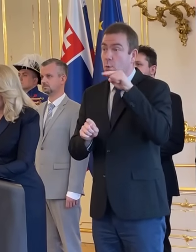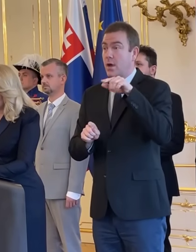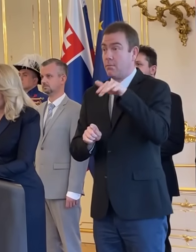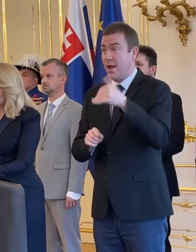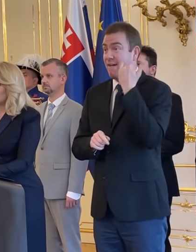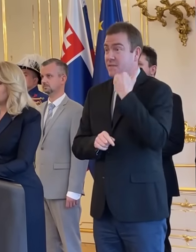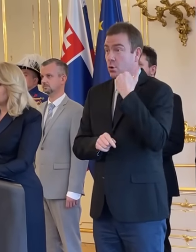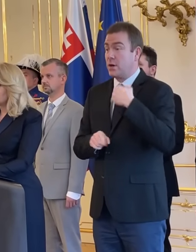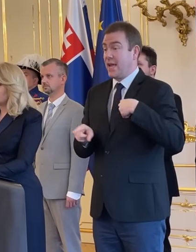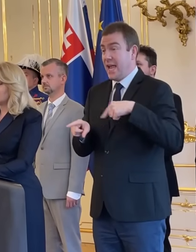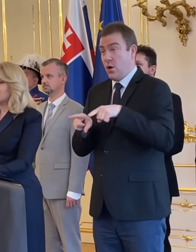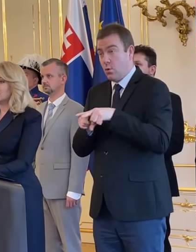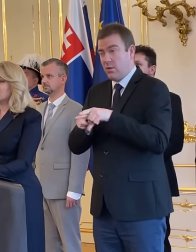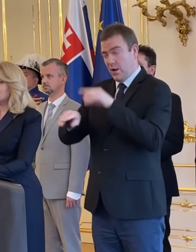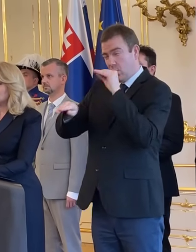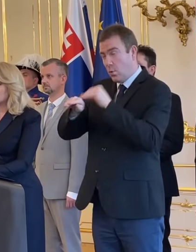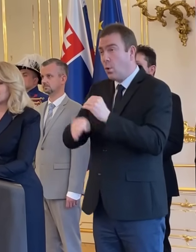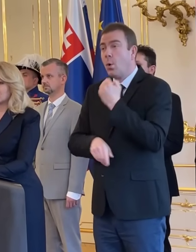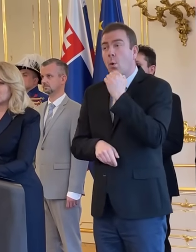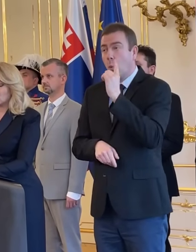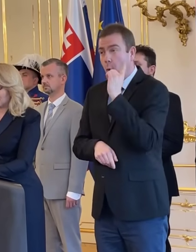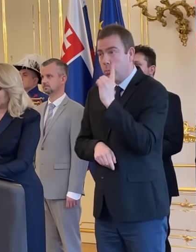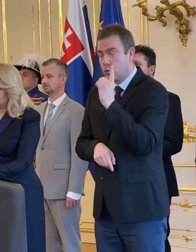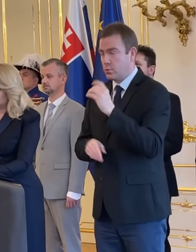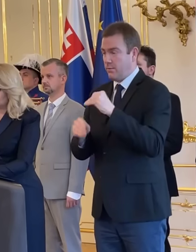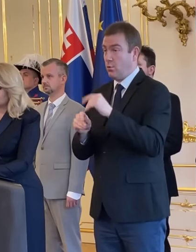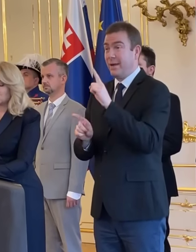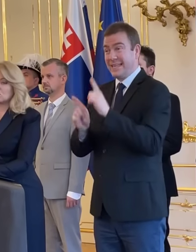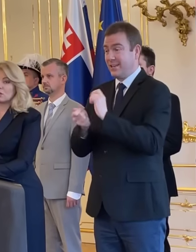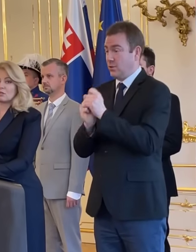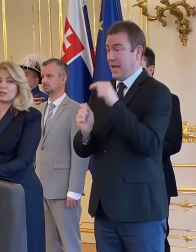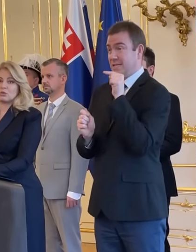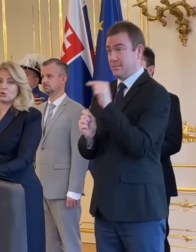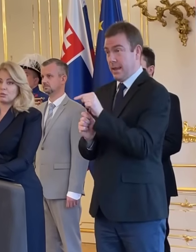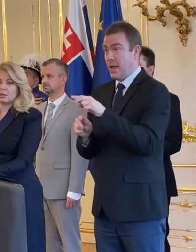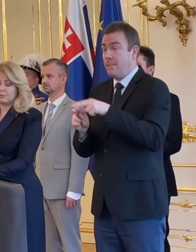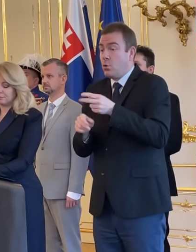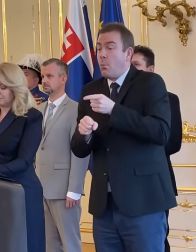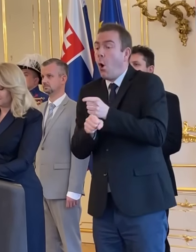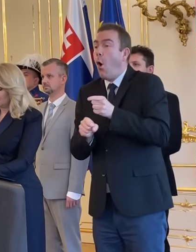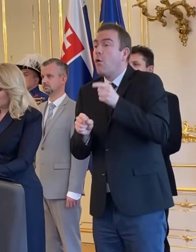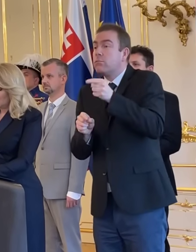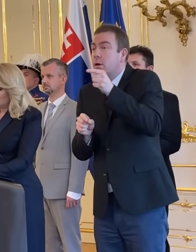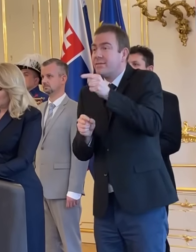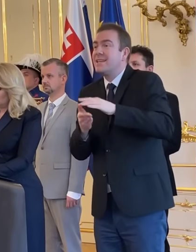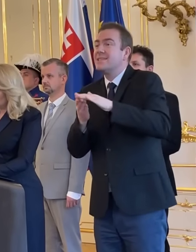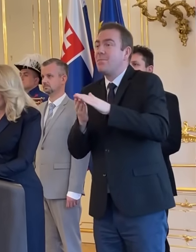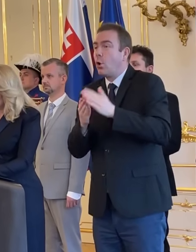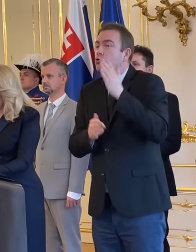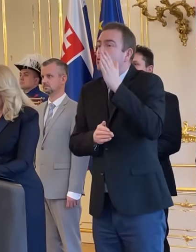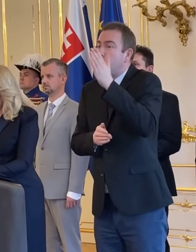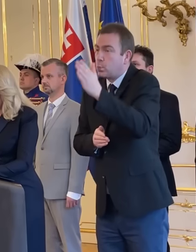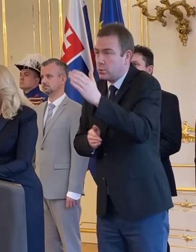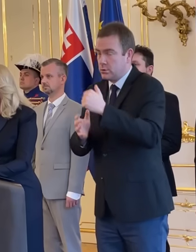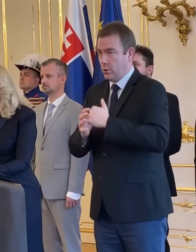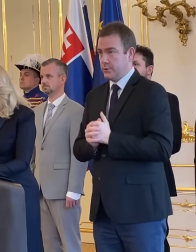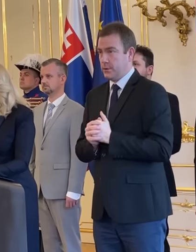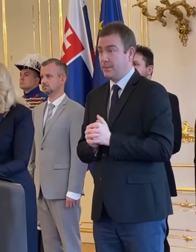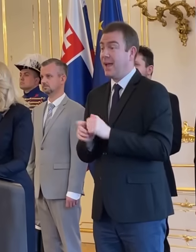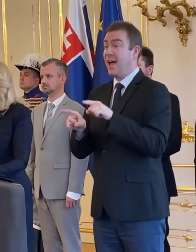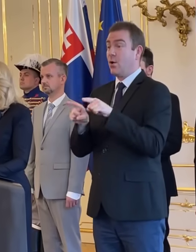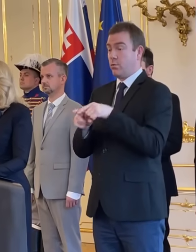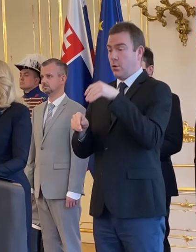na to, že viaceré jej nedomyslené dopady sa budú ukazovať postupne. Dôkazom toho je